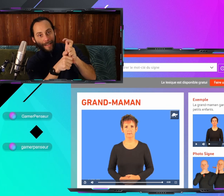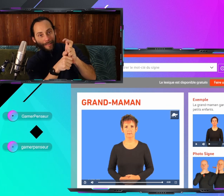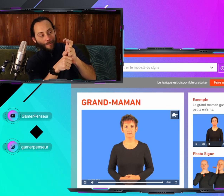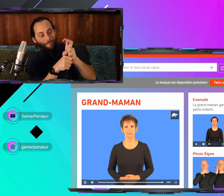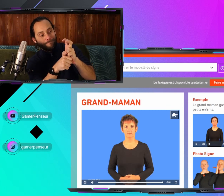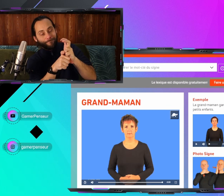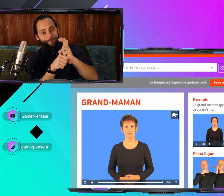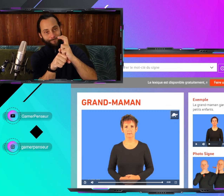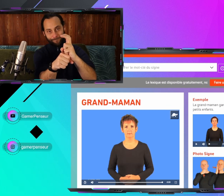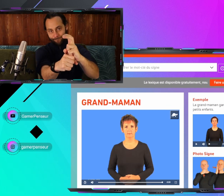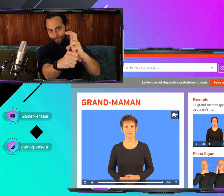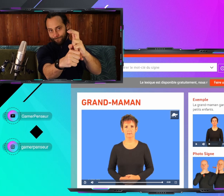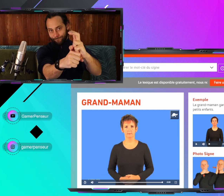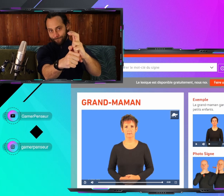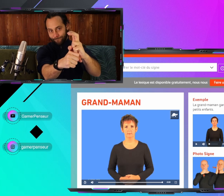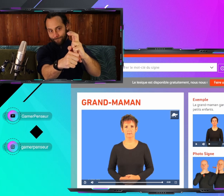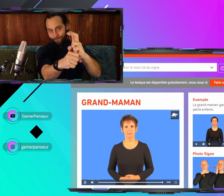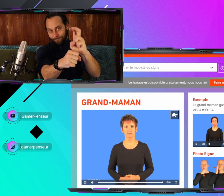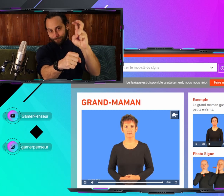Garder.